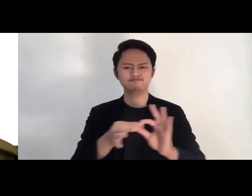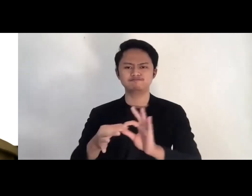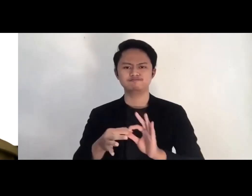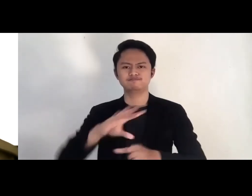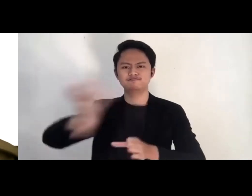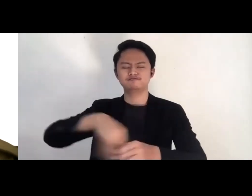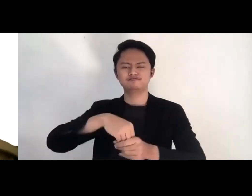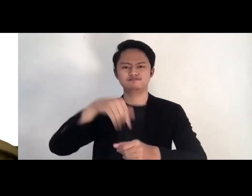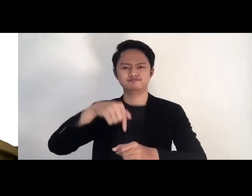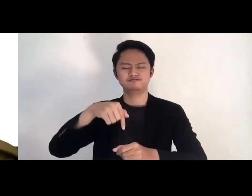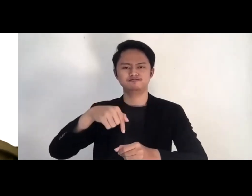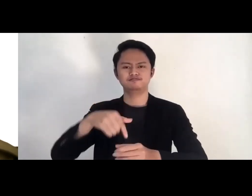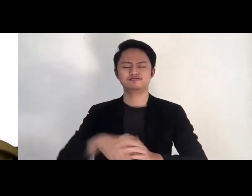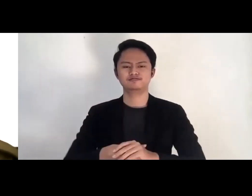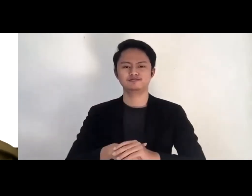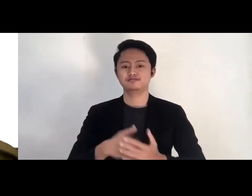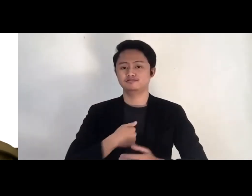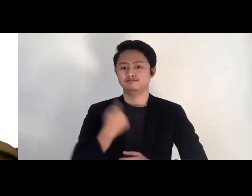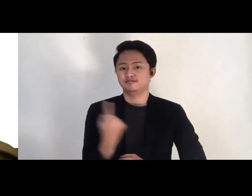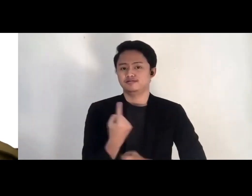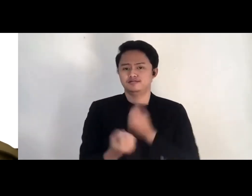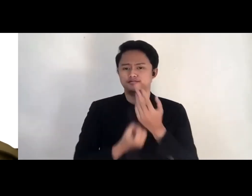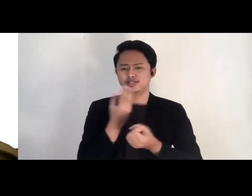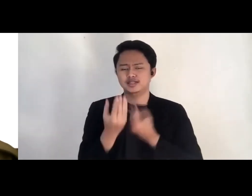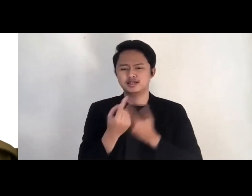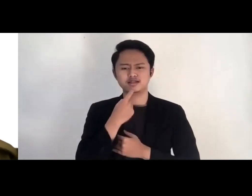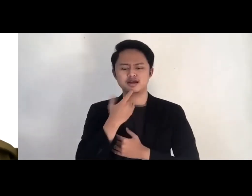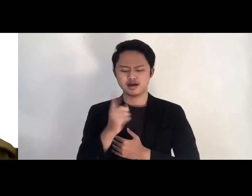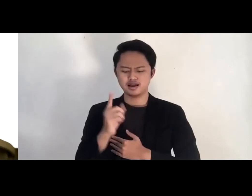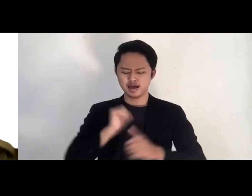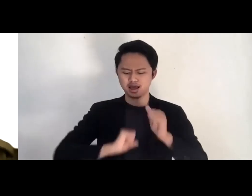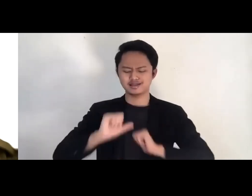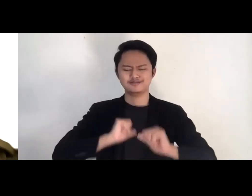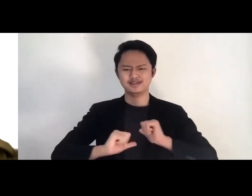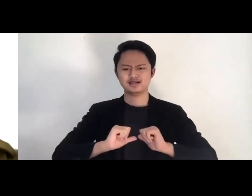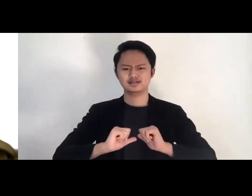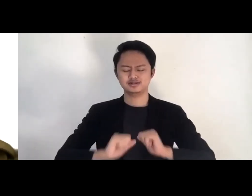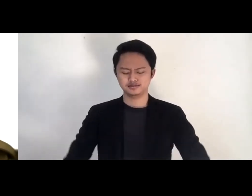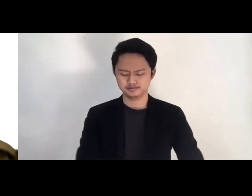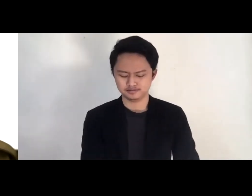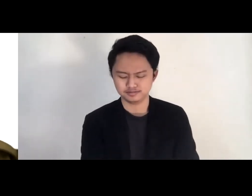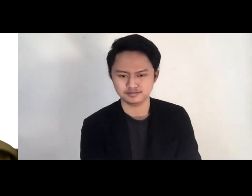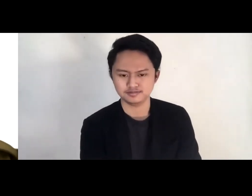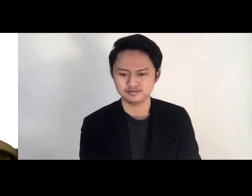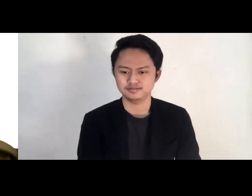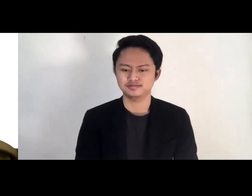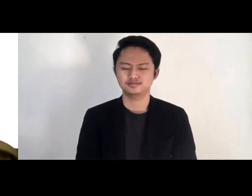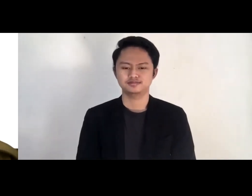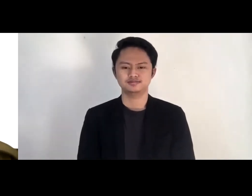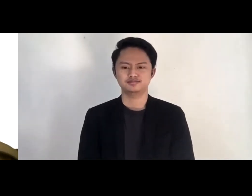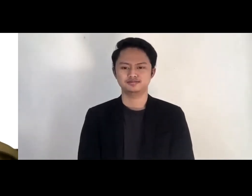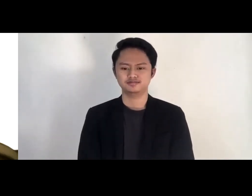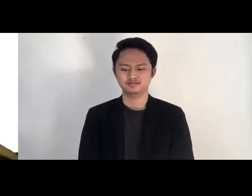kami akan coba menjelaskan sedikit berkaitan dengan kegiatan prinsip sebagai hasil kerjasama kami di